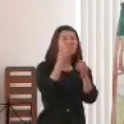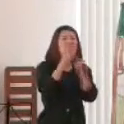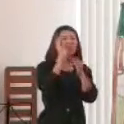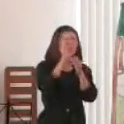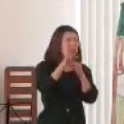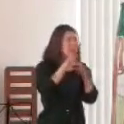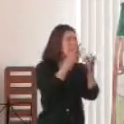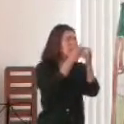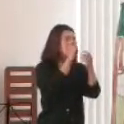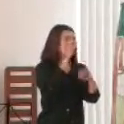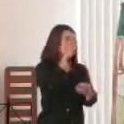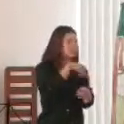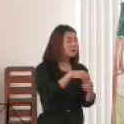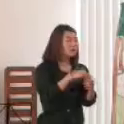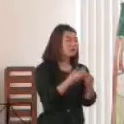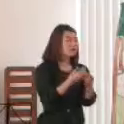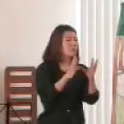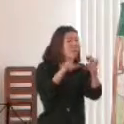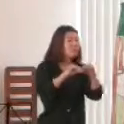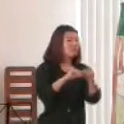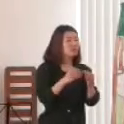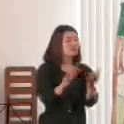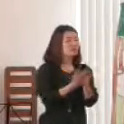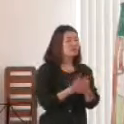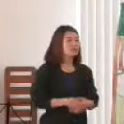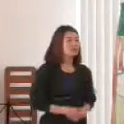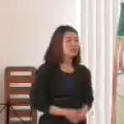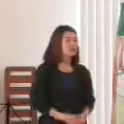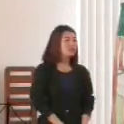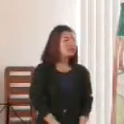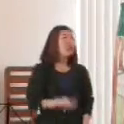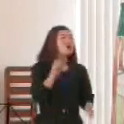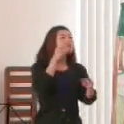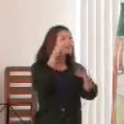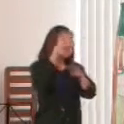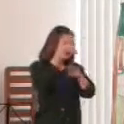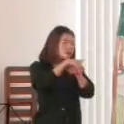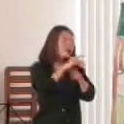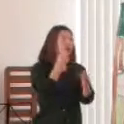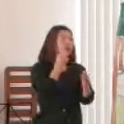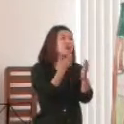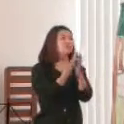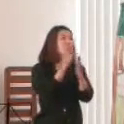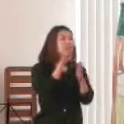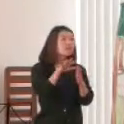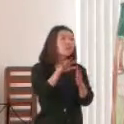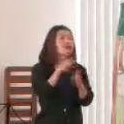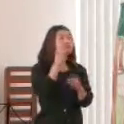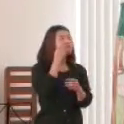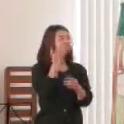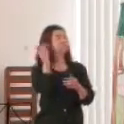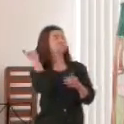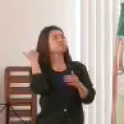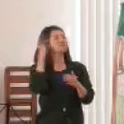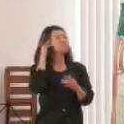い、御嶽であれほどの大きな火事があったのは私の記憶にはないです